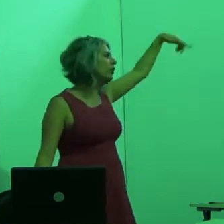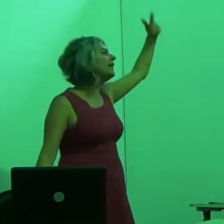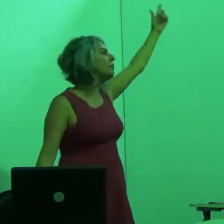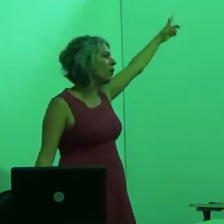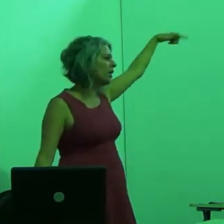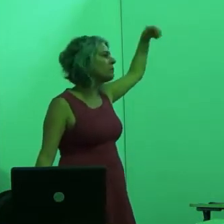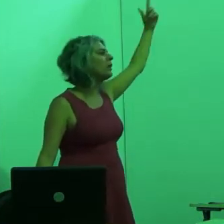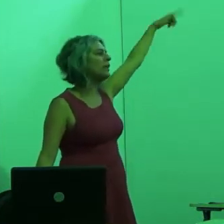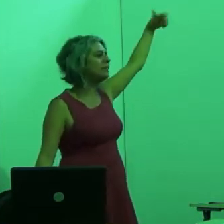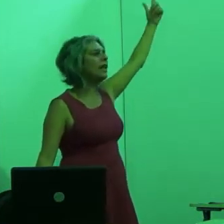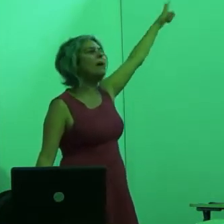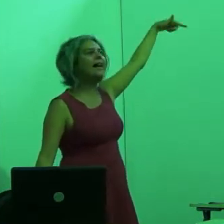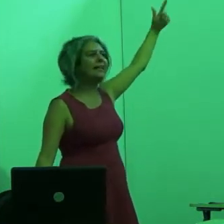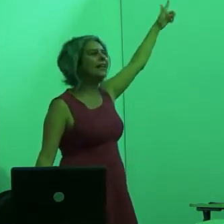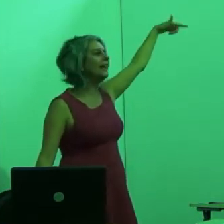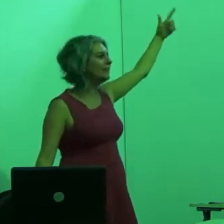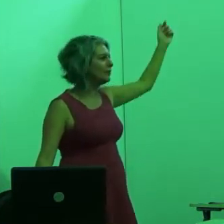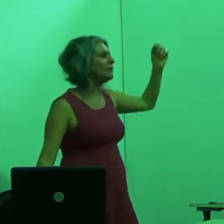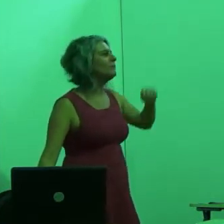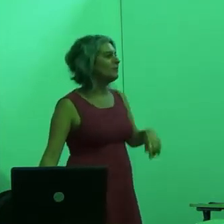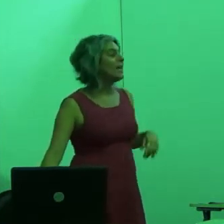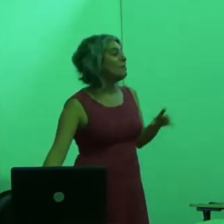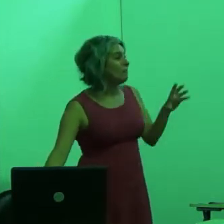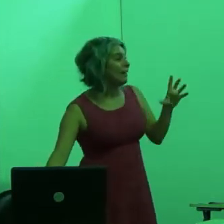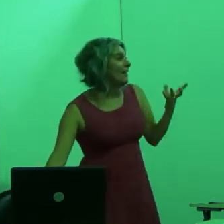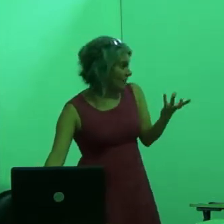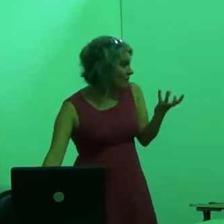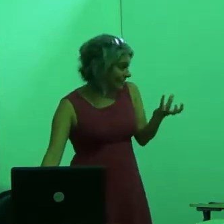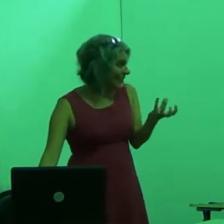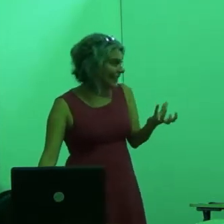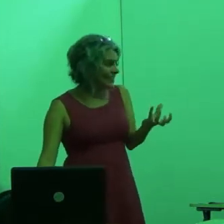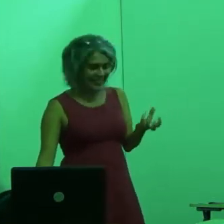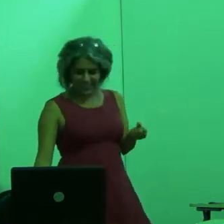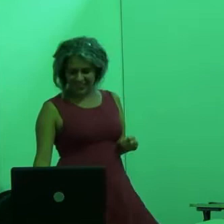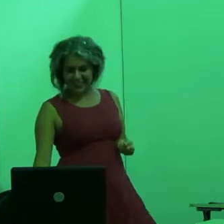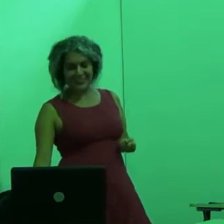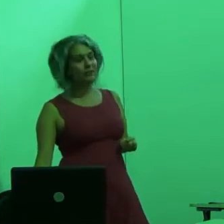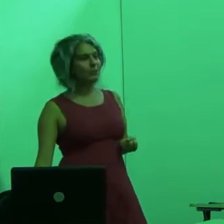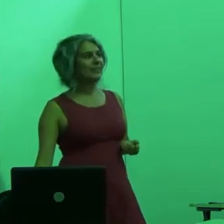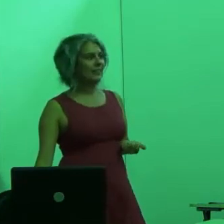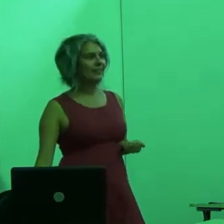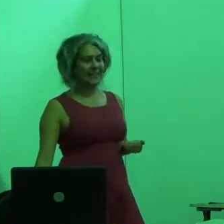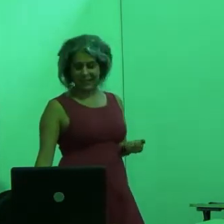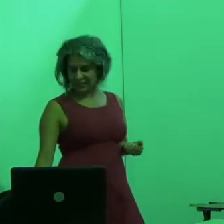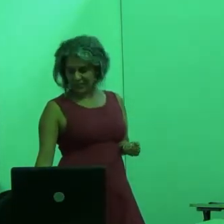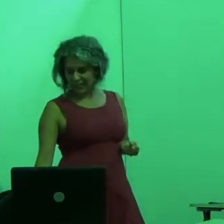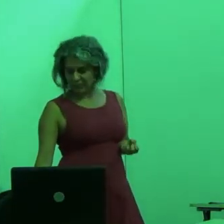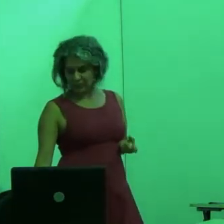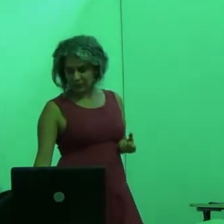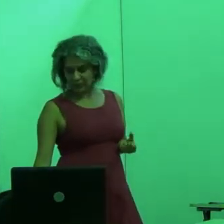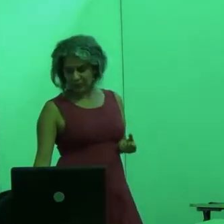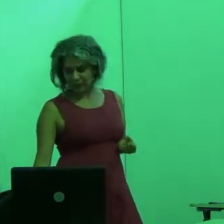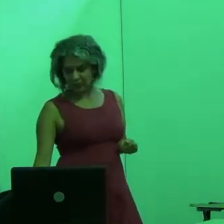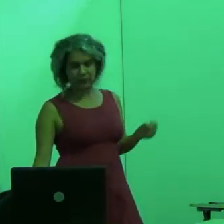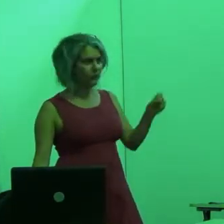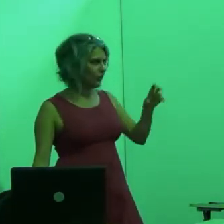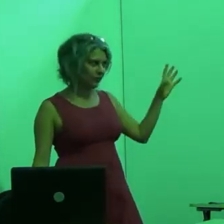ler depois, porque tem que ser na máquina lá. É muito interessante essa questão da materialidade, né? Ela é muito crucial. Isso aconteceu tem